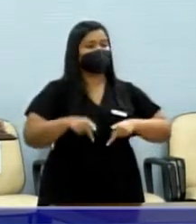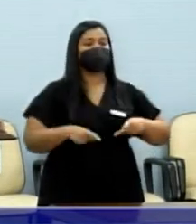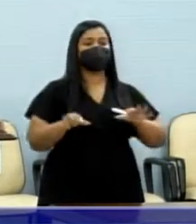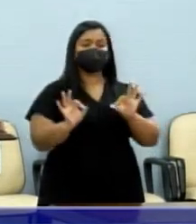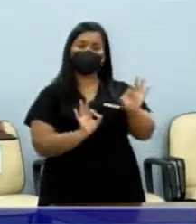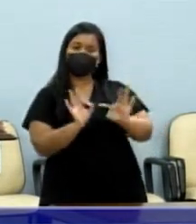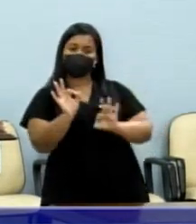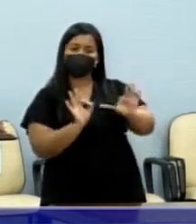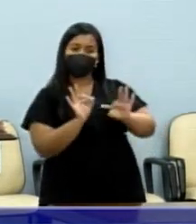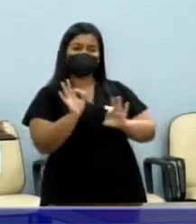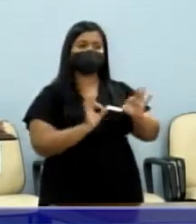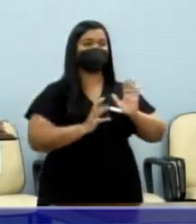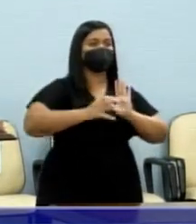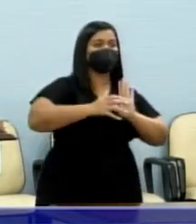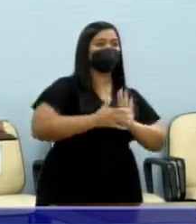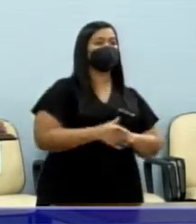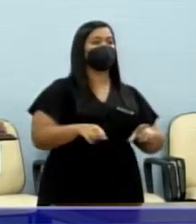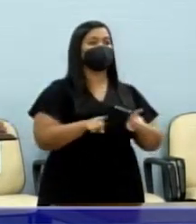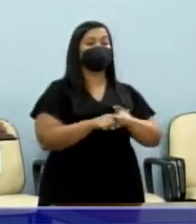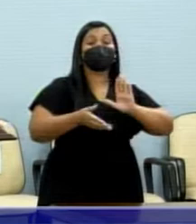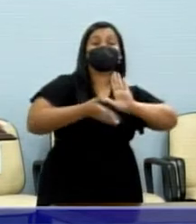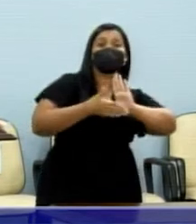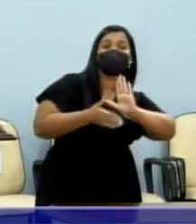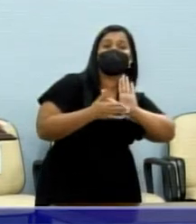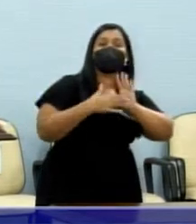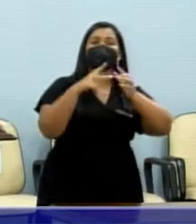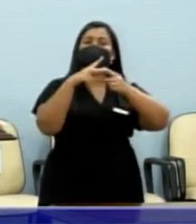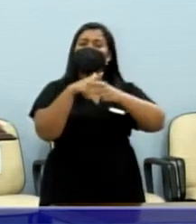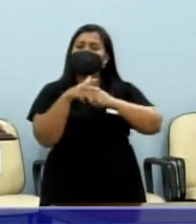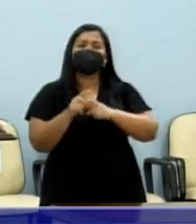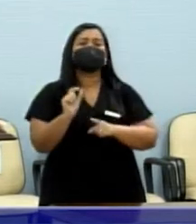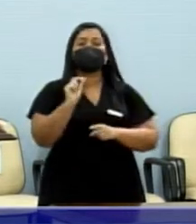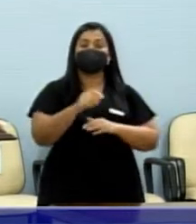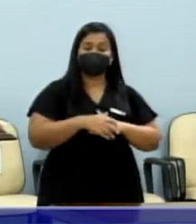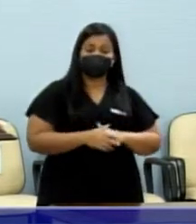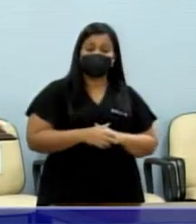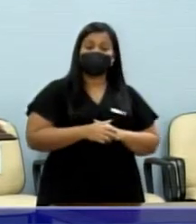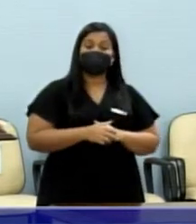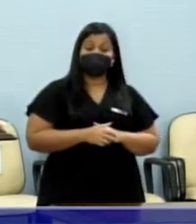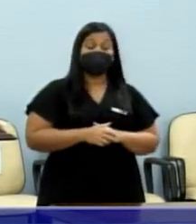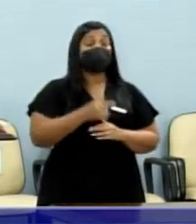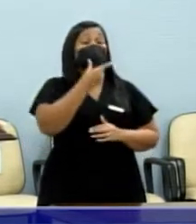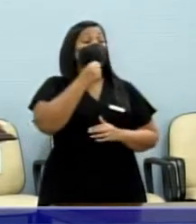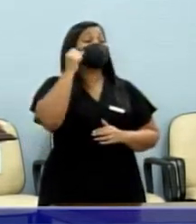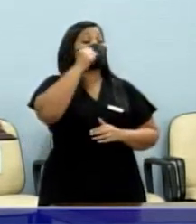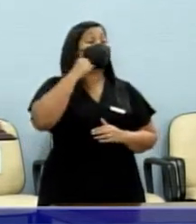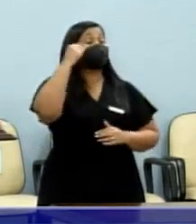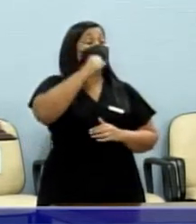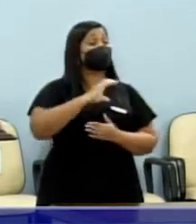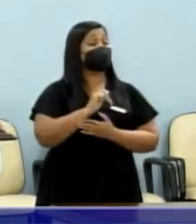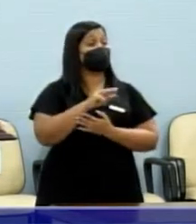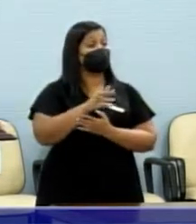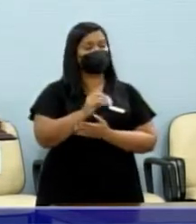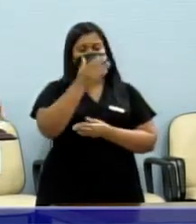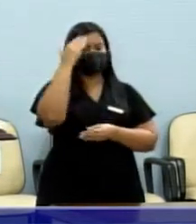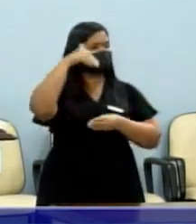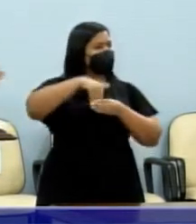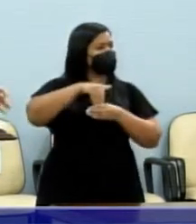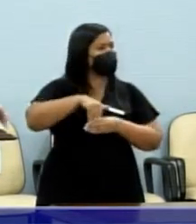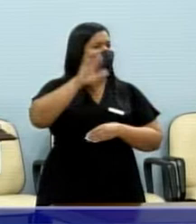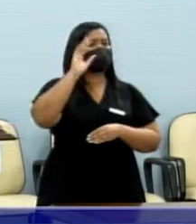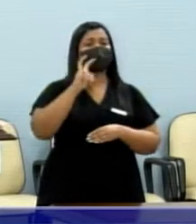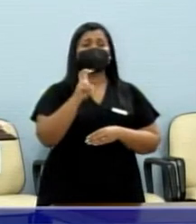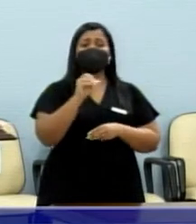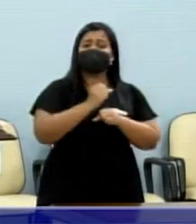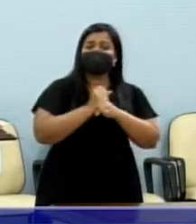organizações sindicais, a proposta de reforma agrária. O senador Luiz Carlos Prestes, mais votado durante quase